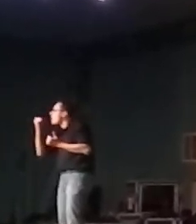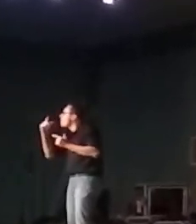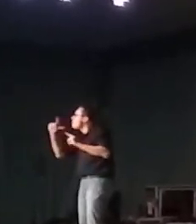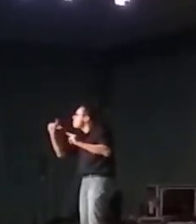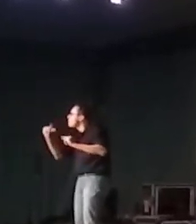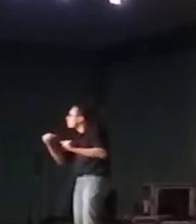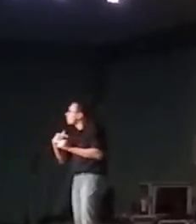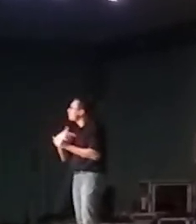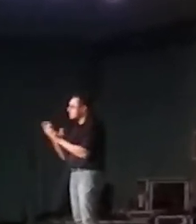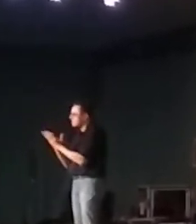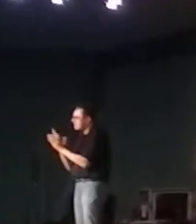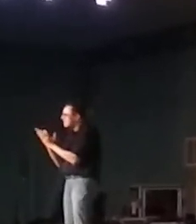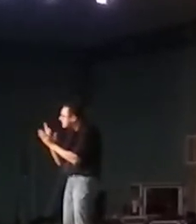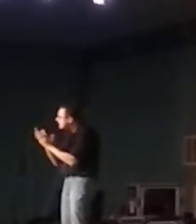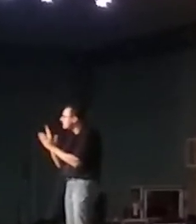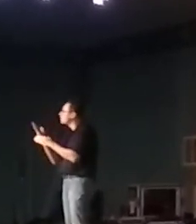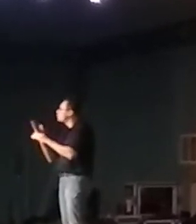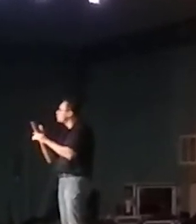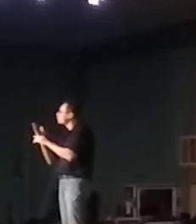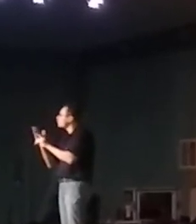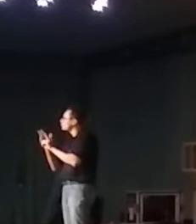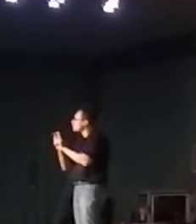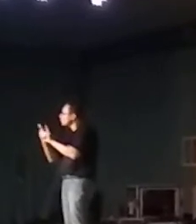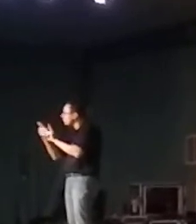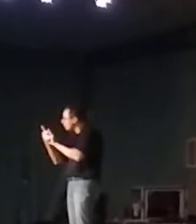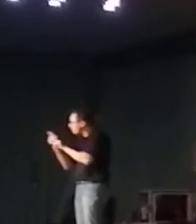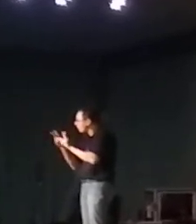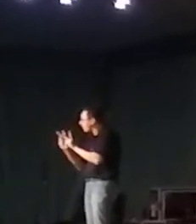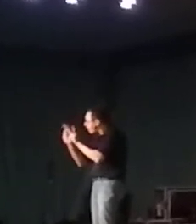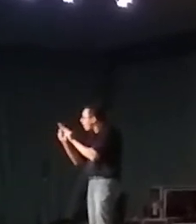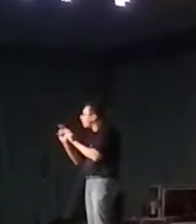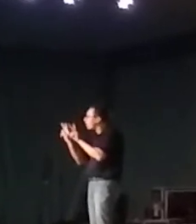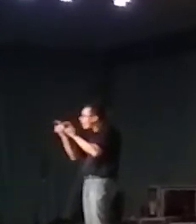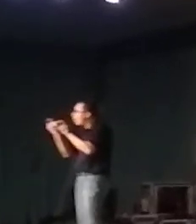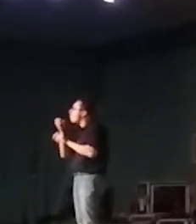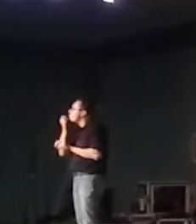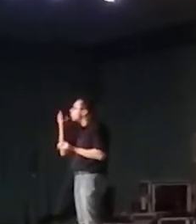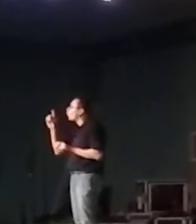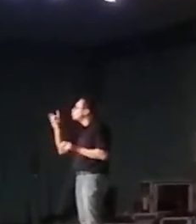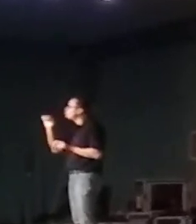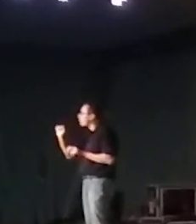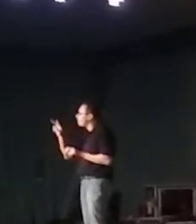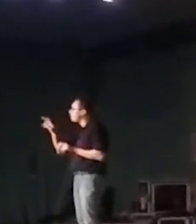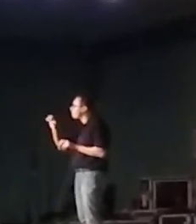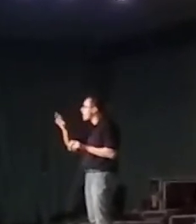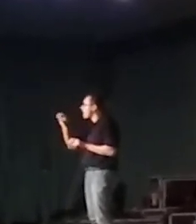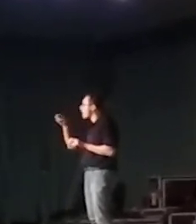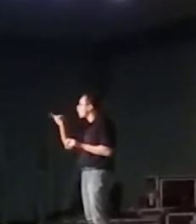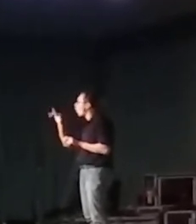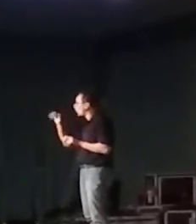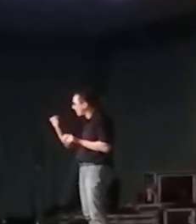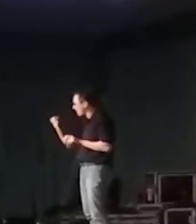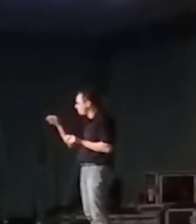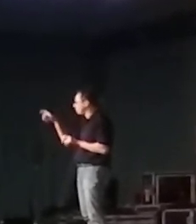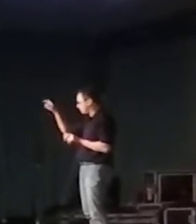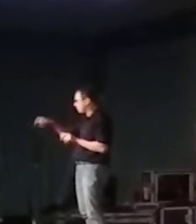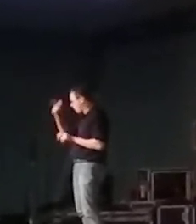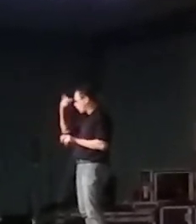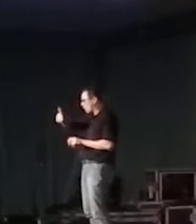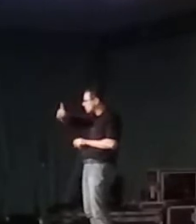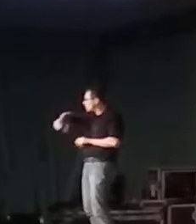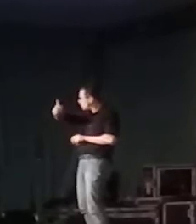Dia Verônica. Eu vejo resenhas bem simples. Tem uma, por exemplo, que me irritou, que o cara conta tudo